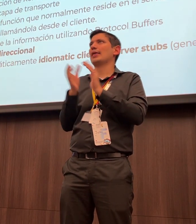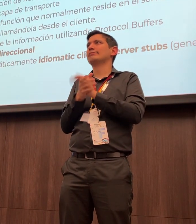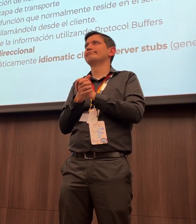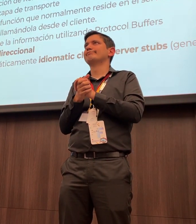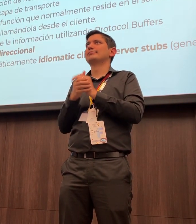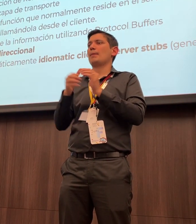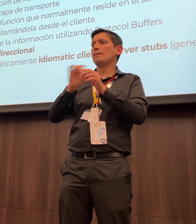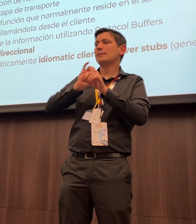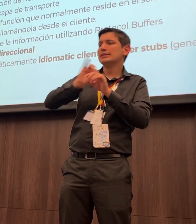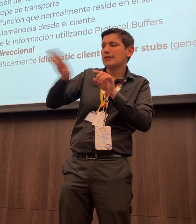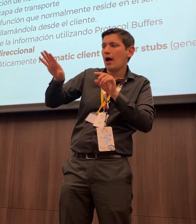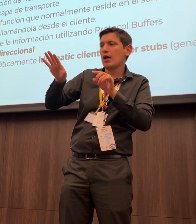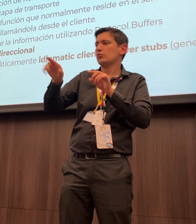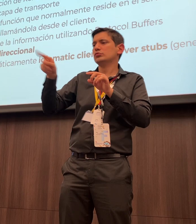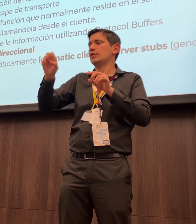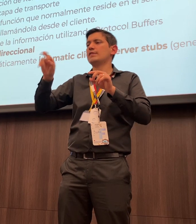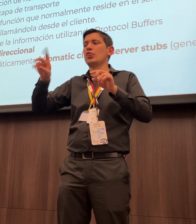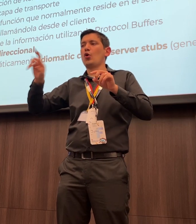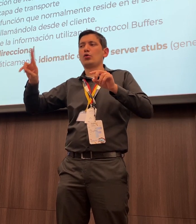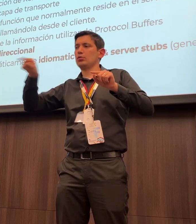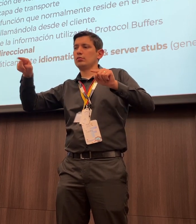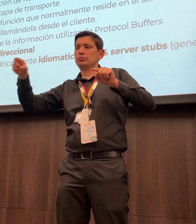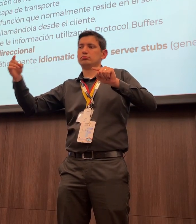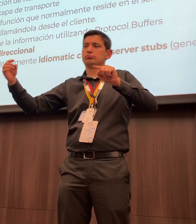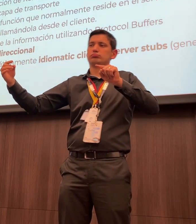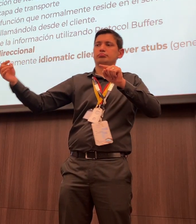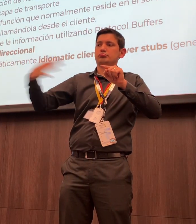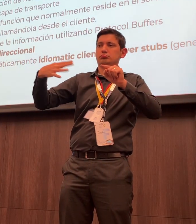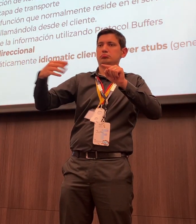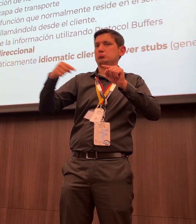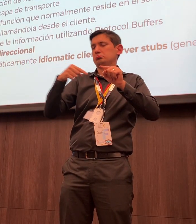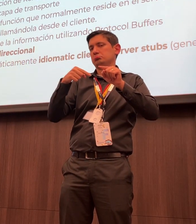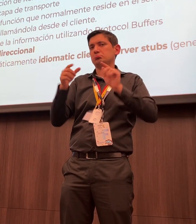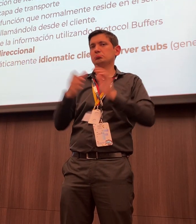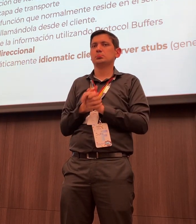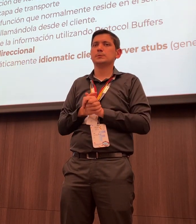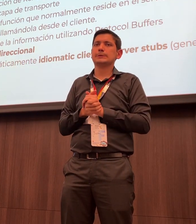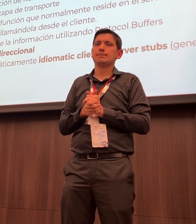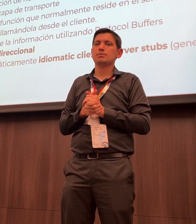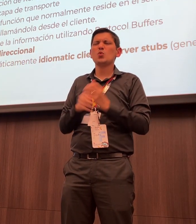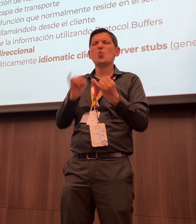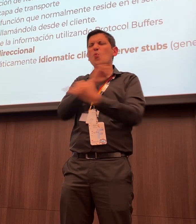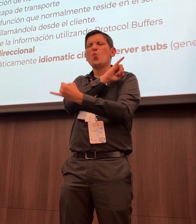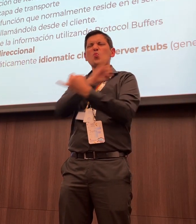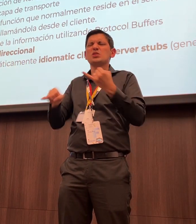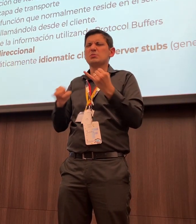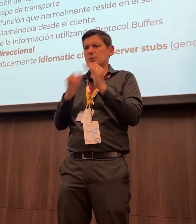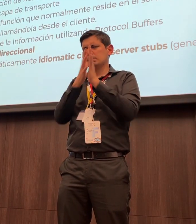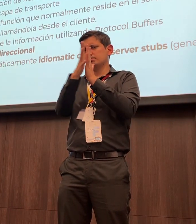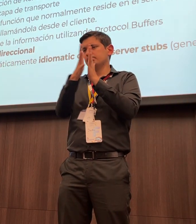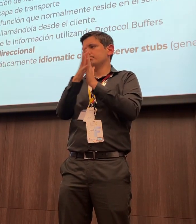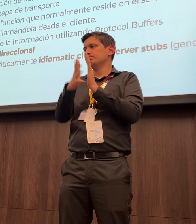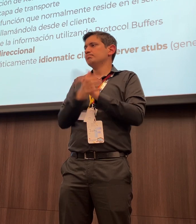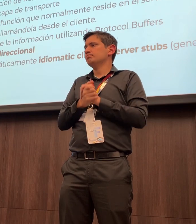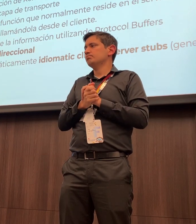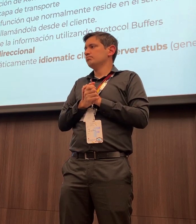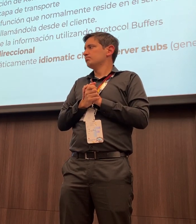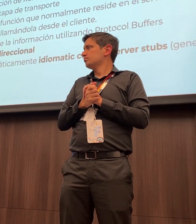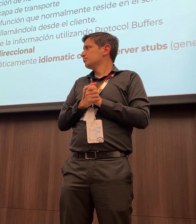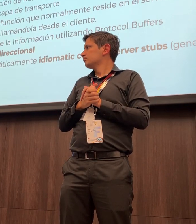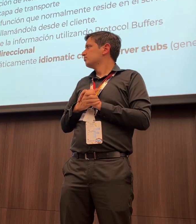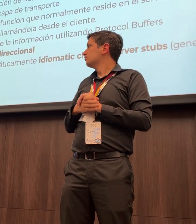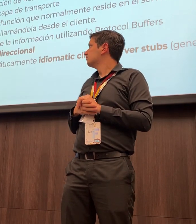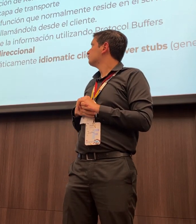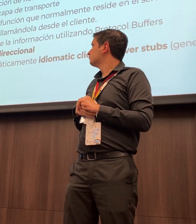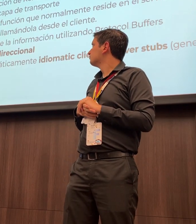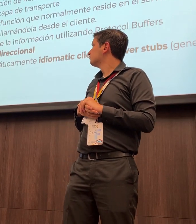nuevos mensajes. No, el servidor nos va a mandar apenas tenga cambios. Y por último, bueno, gracias a lo que es